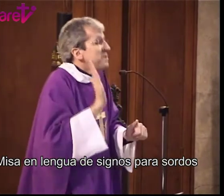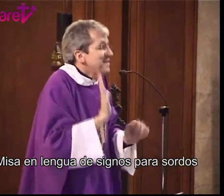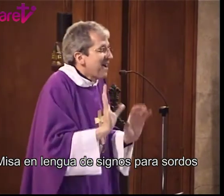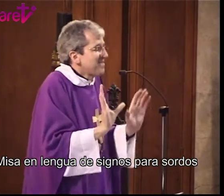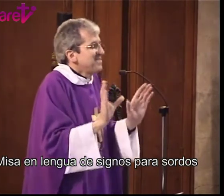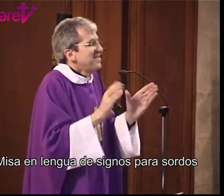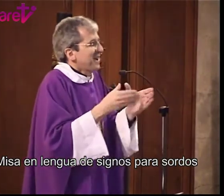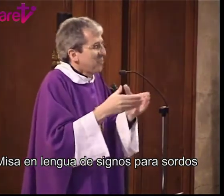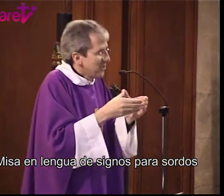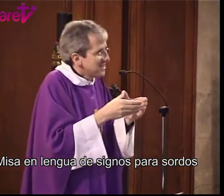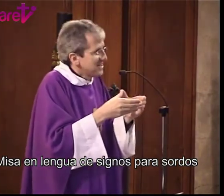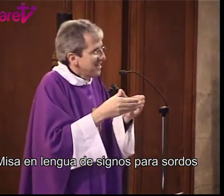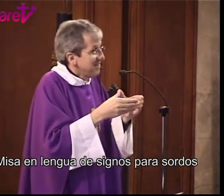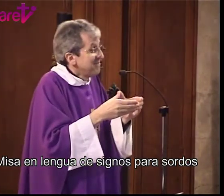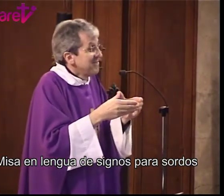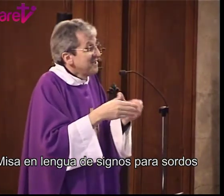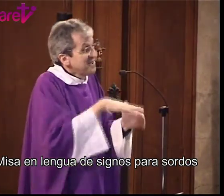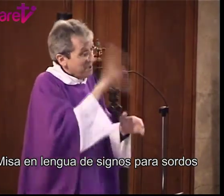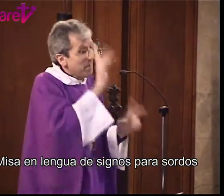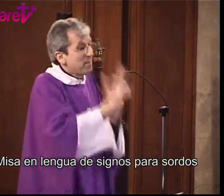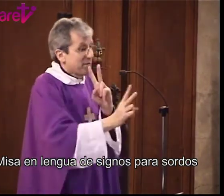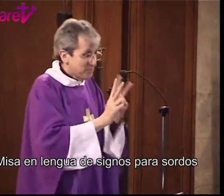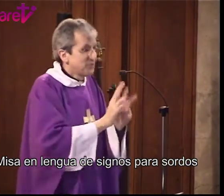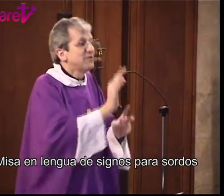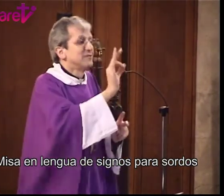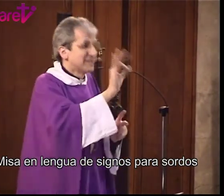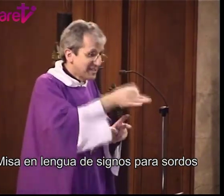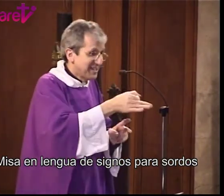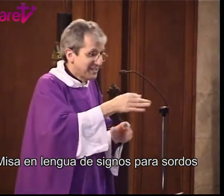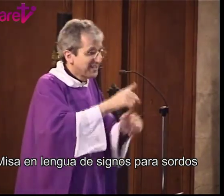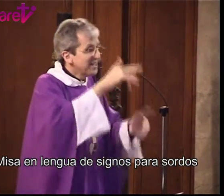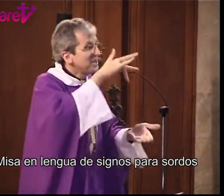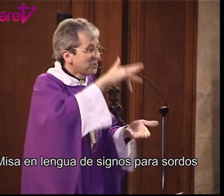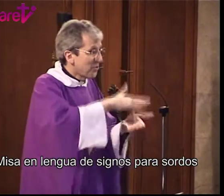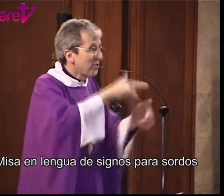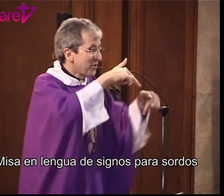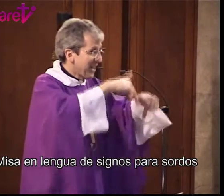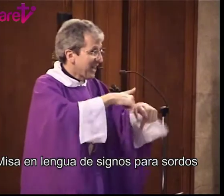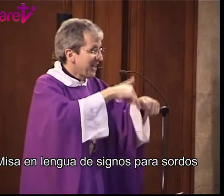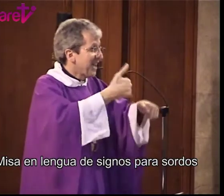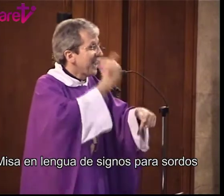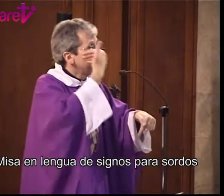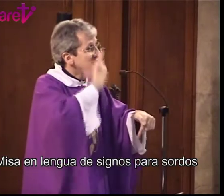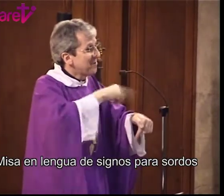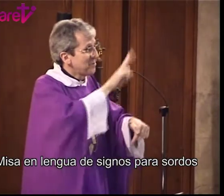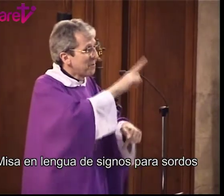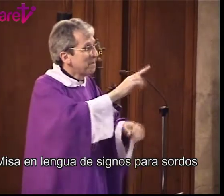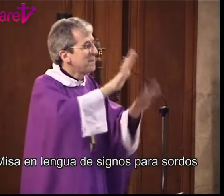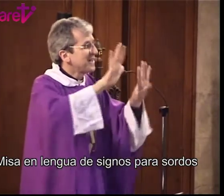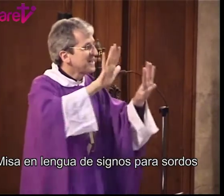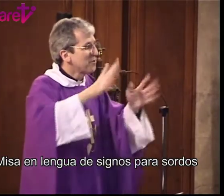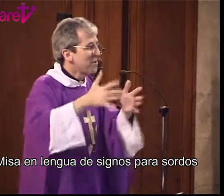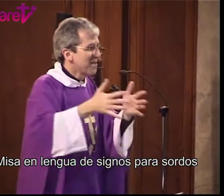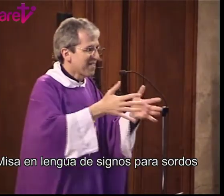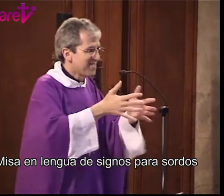posibilidad de reunirse y el Papa respondió sí y tocó el sábado 29 de